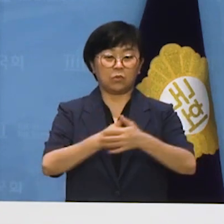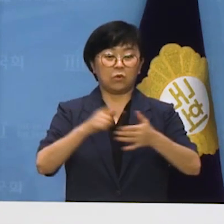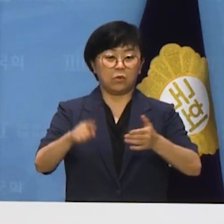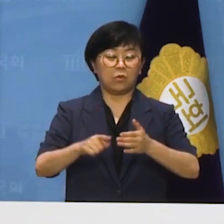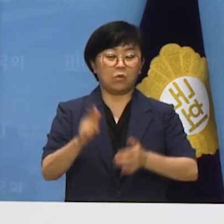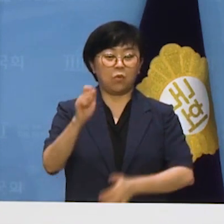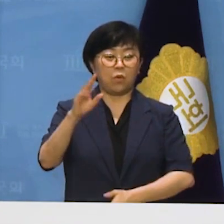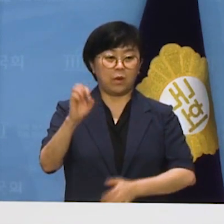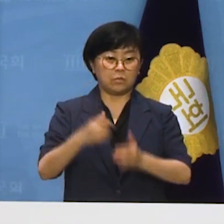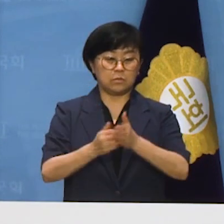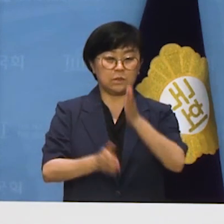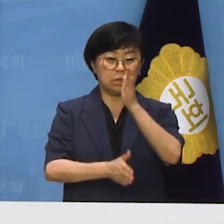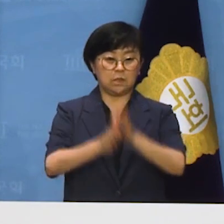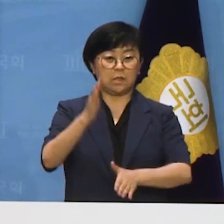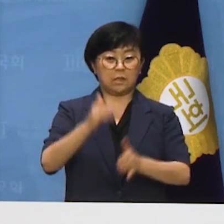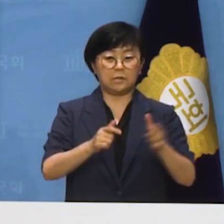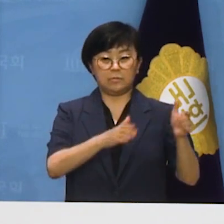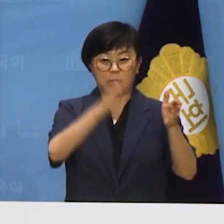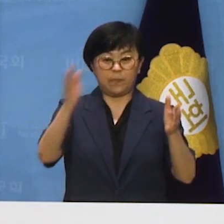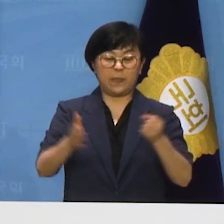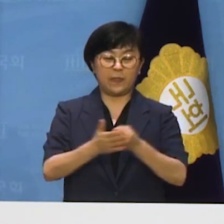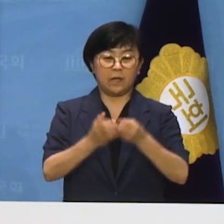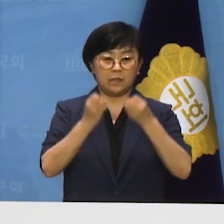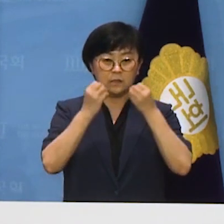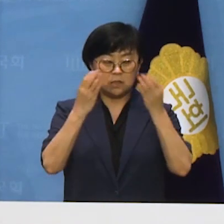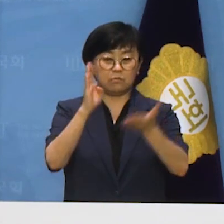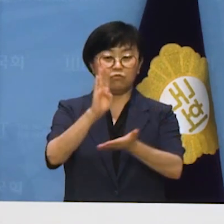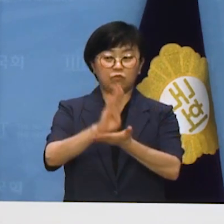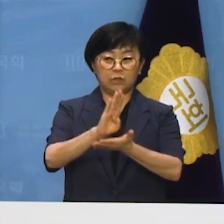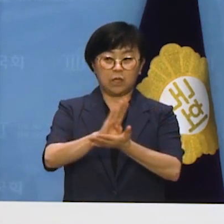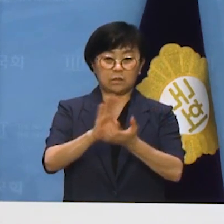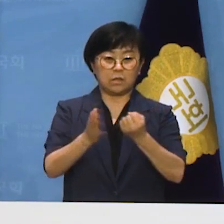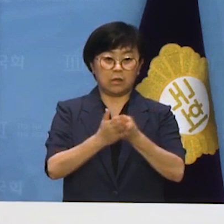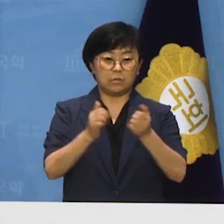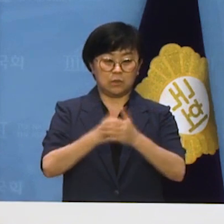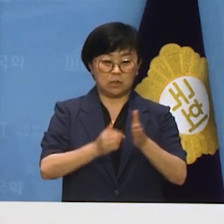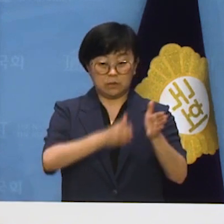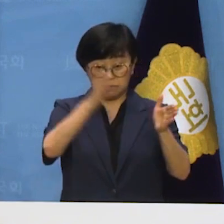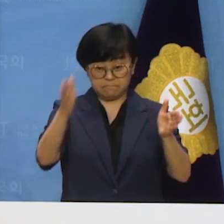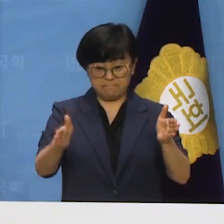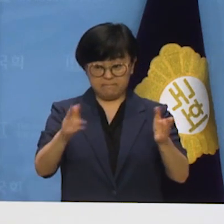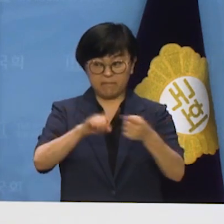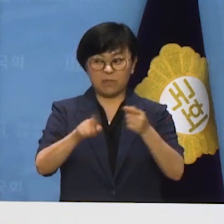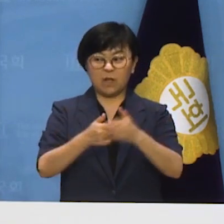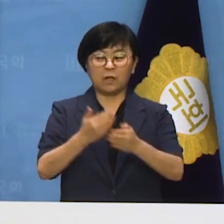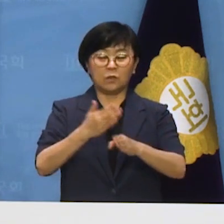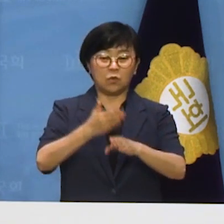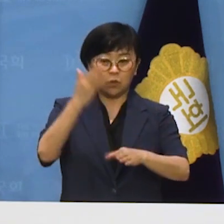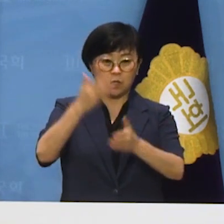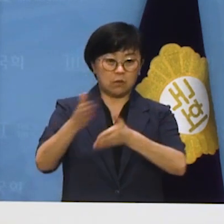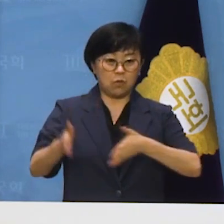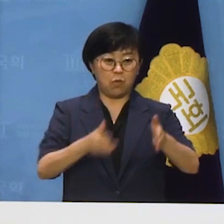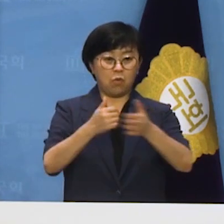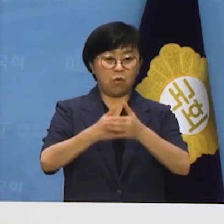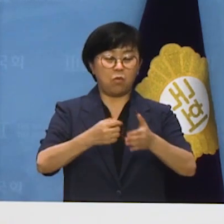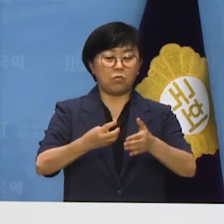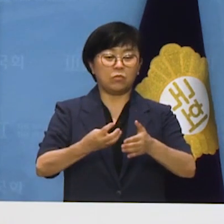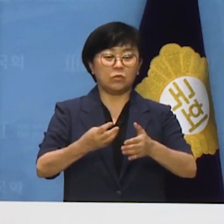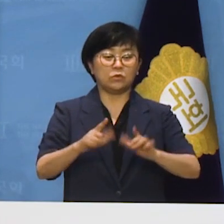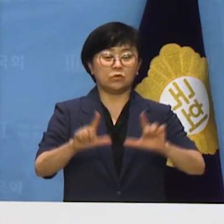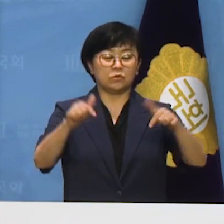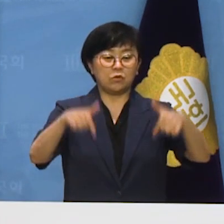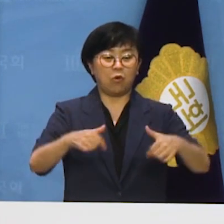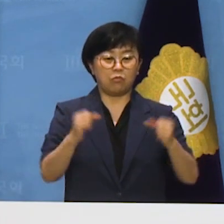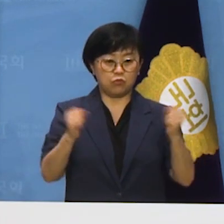고양시까지 연장하는 것입니다 신분당선의 고향 연장만이 통일로는 물론이고 서울의 서북부